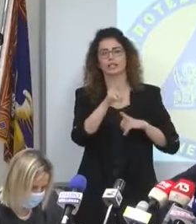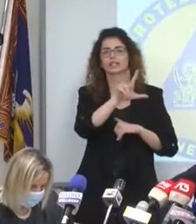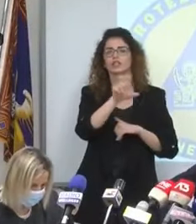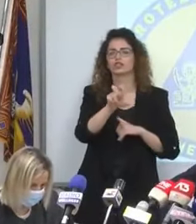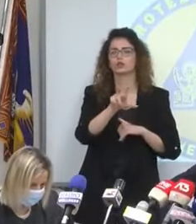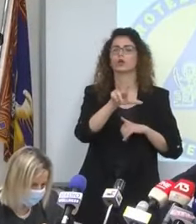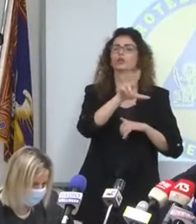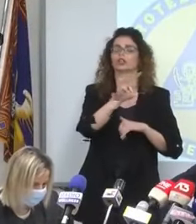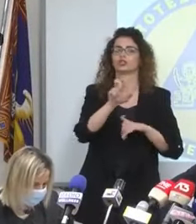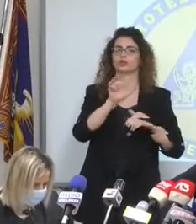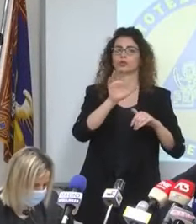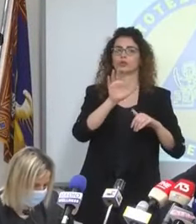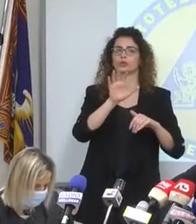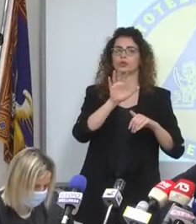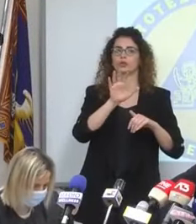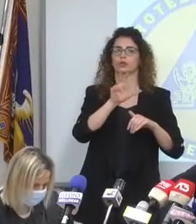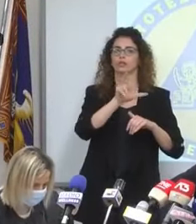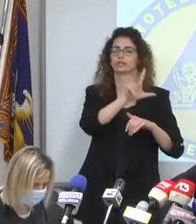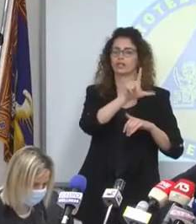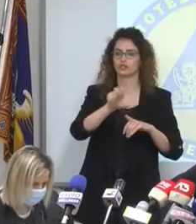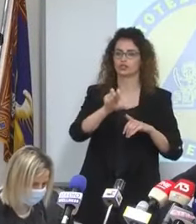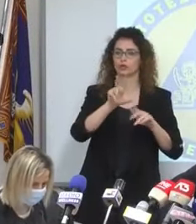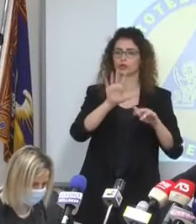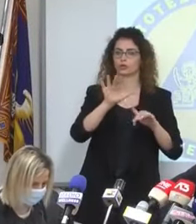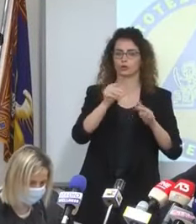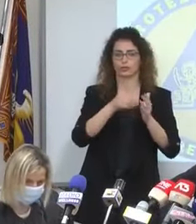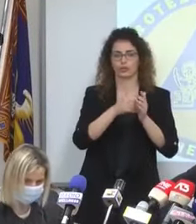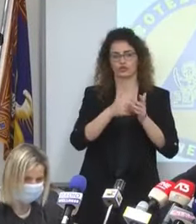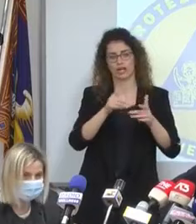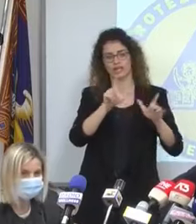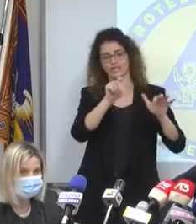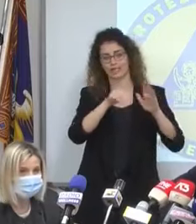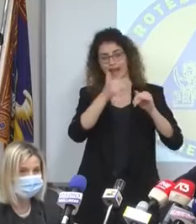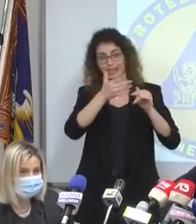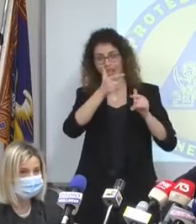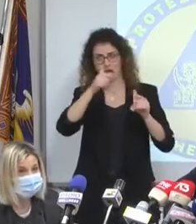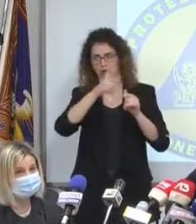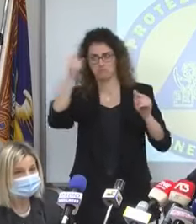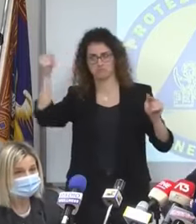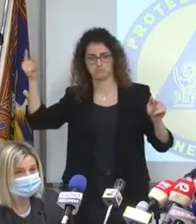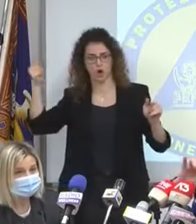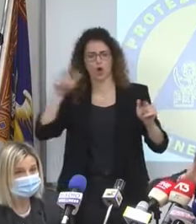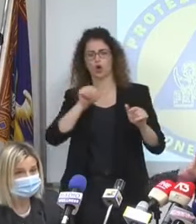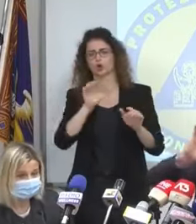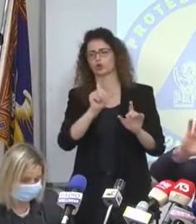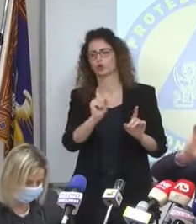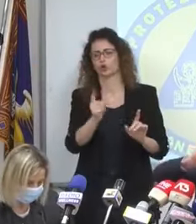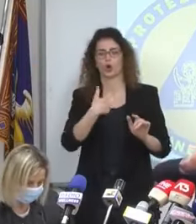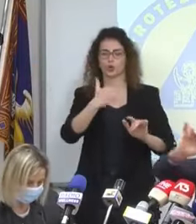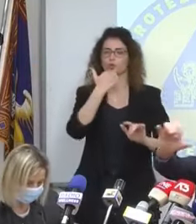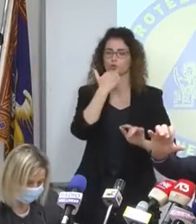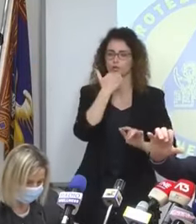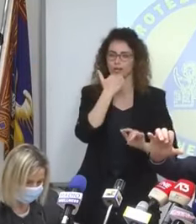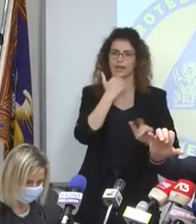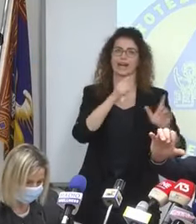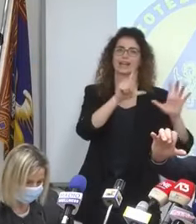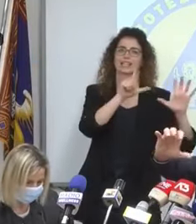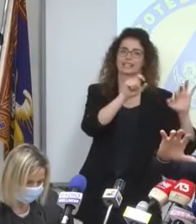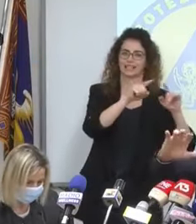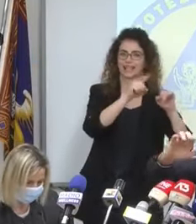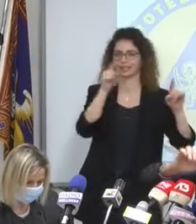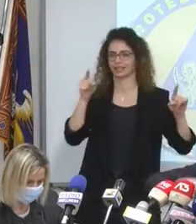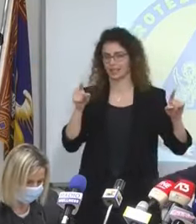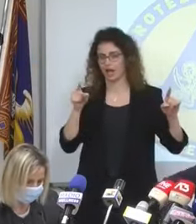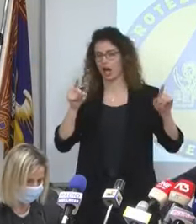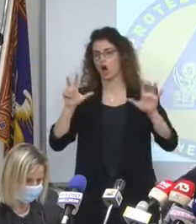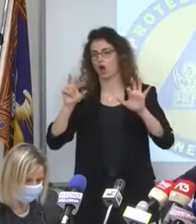95.000. Over 70 o over 70? No, over 70, scusate, dai 70 agli